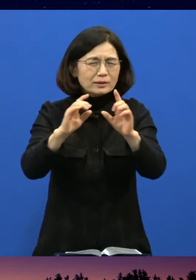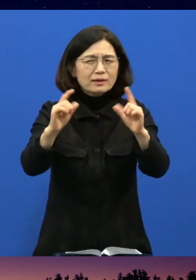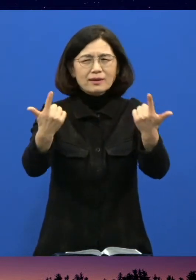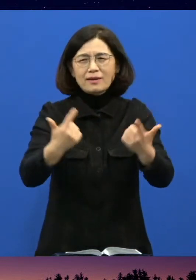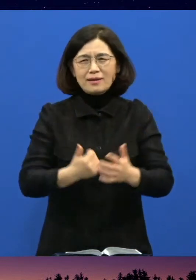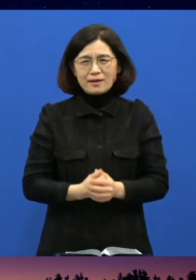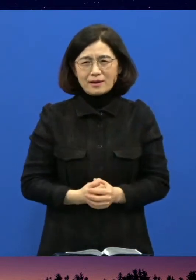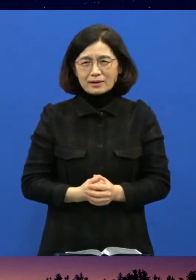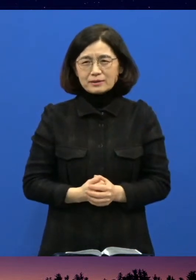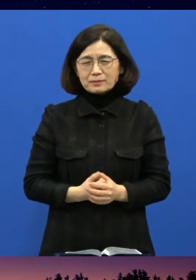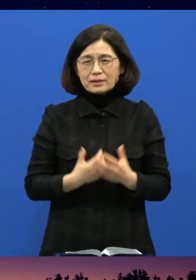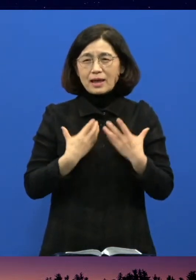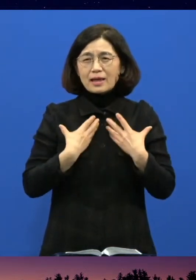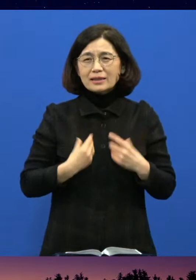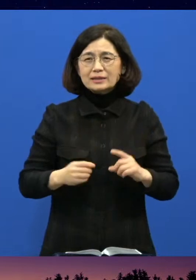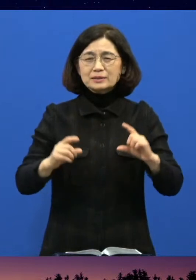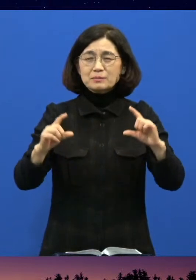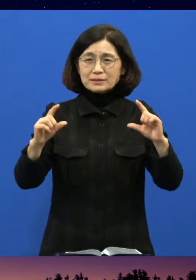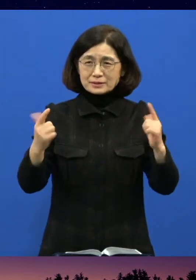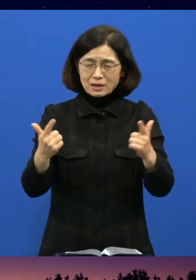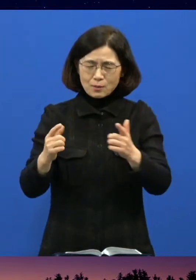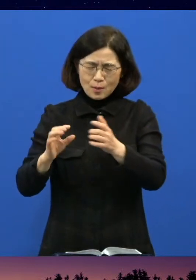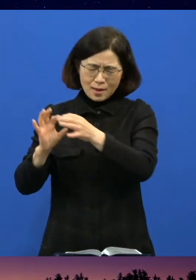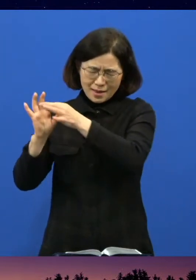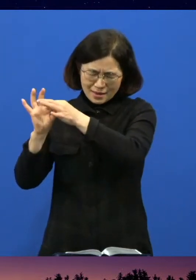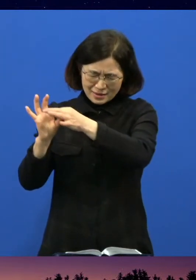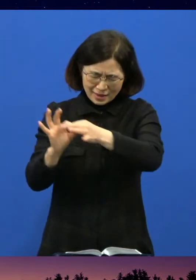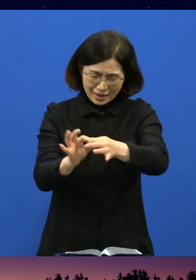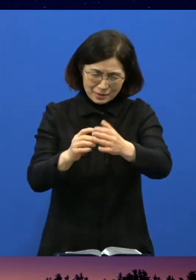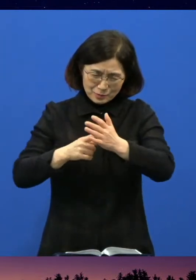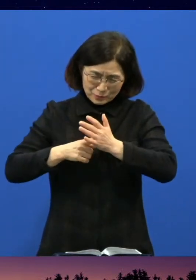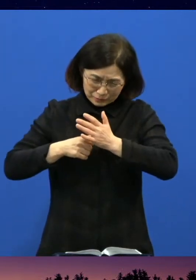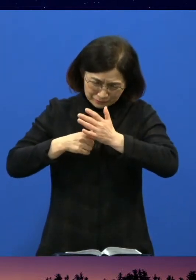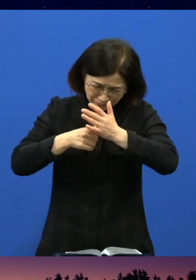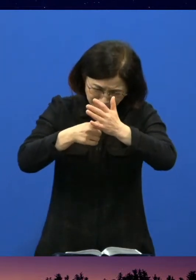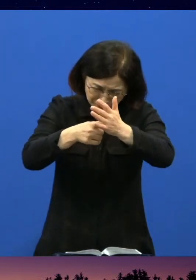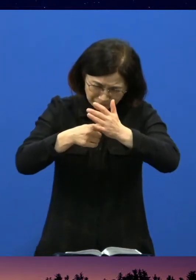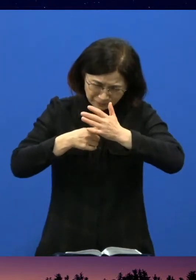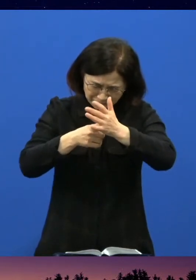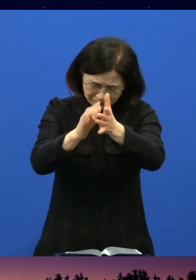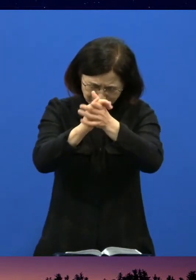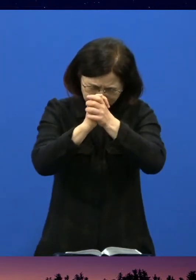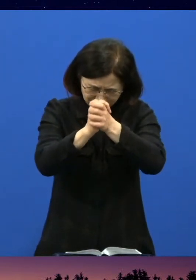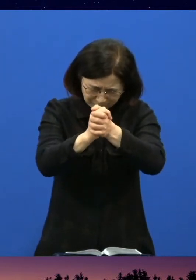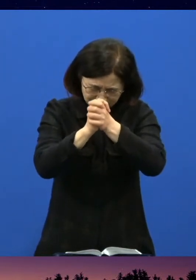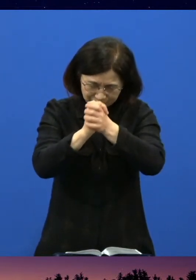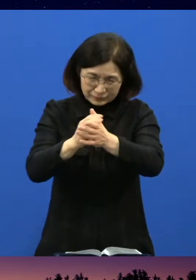포기하지 않고 낙심하지 않고 계속 구하는 그 행위, 그 기도, 항상 기도.